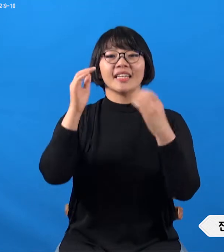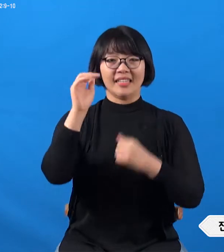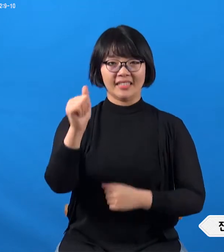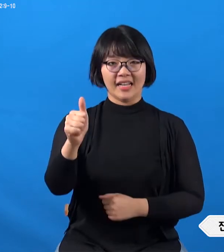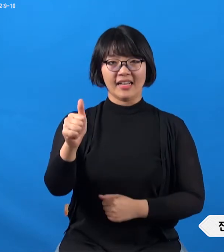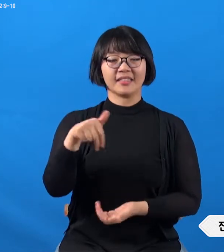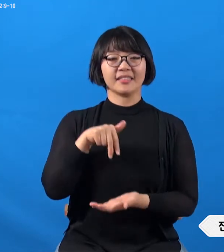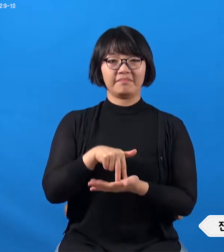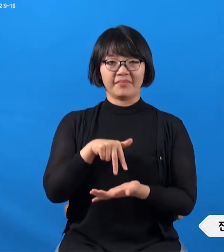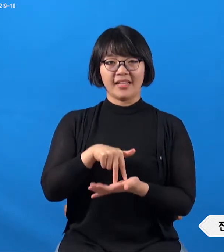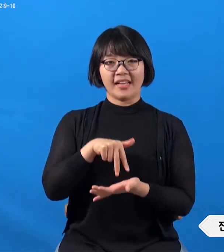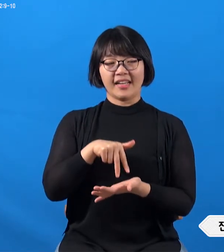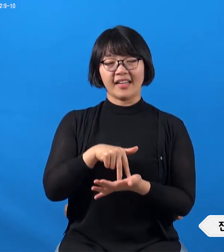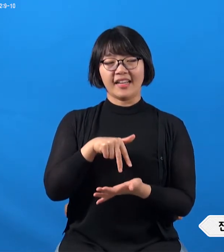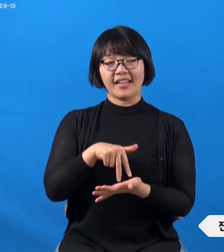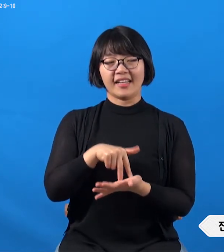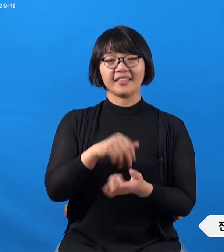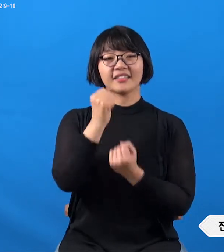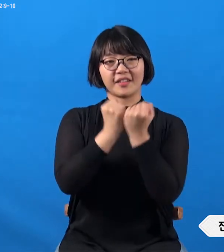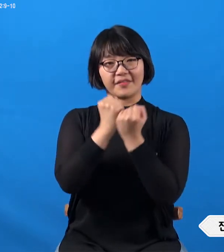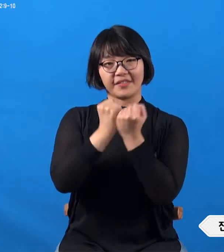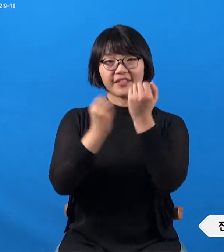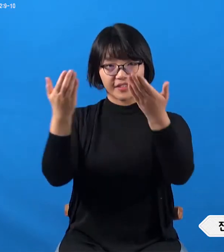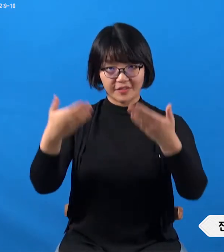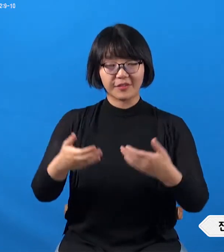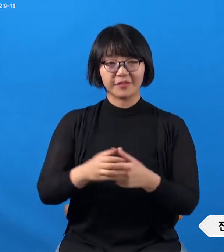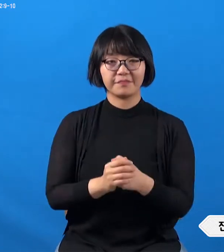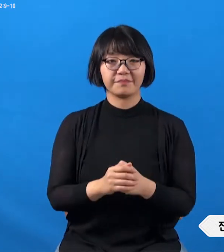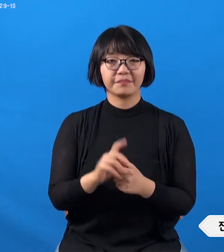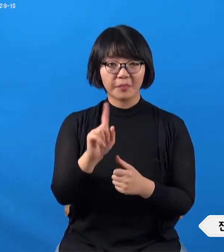제사장이란 이름으로 우리에게 말씀하고